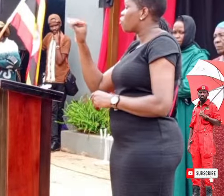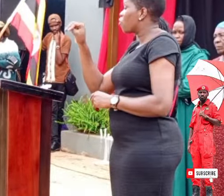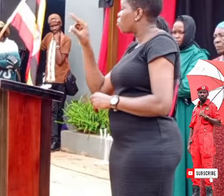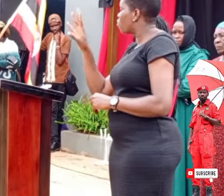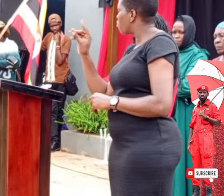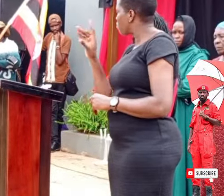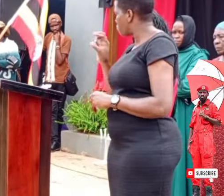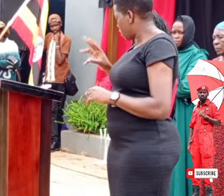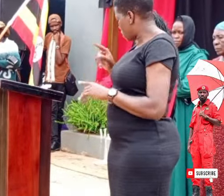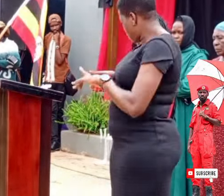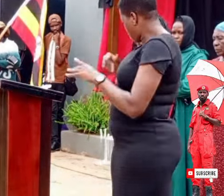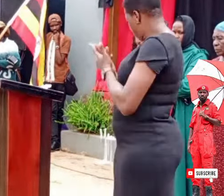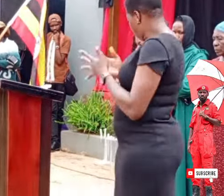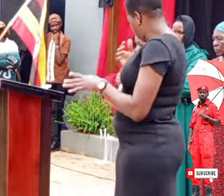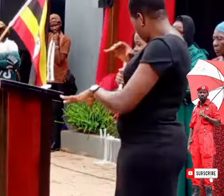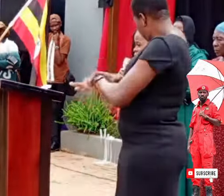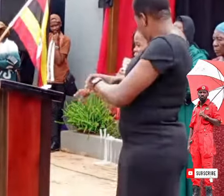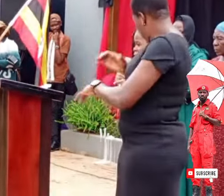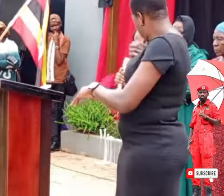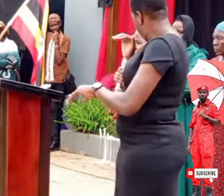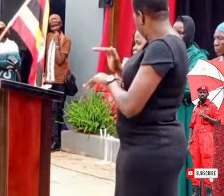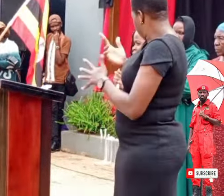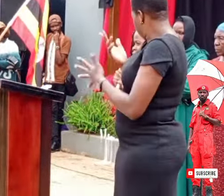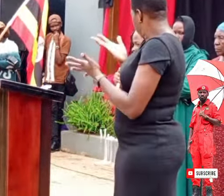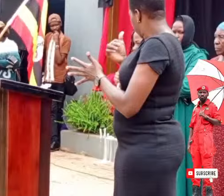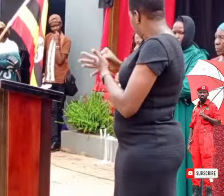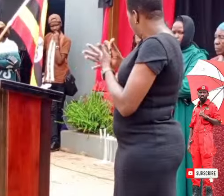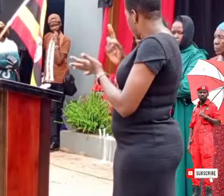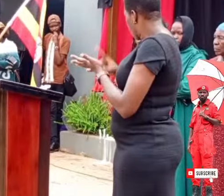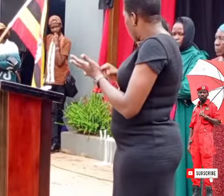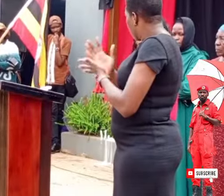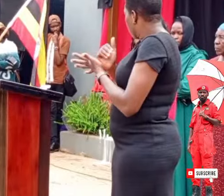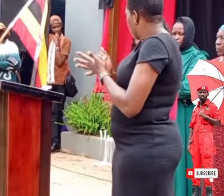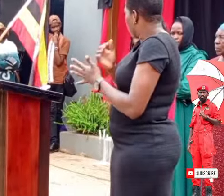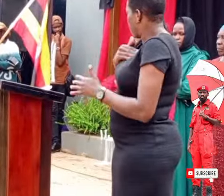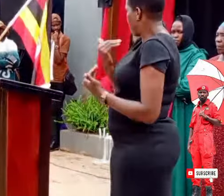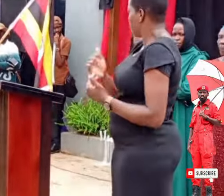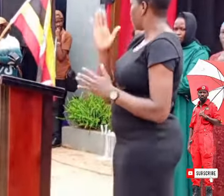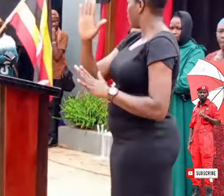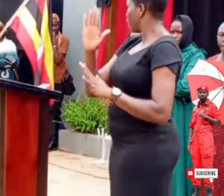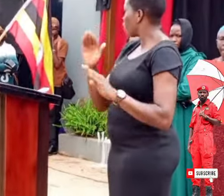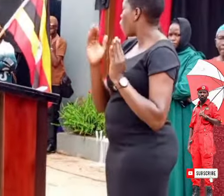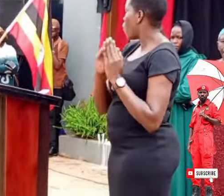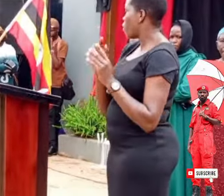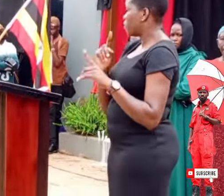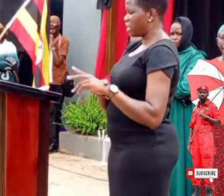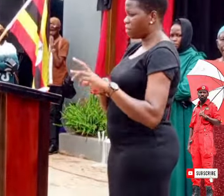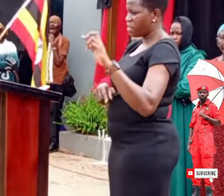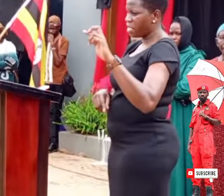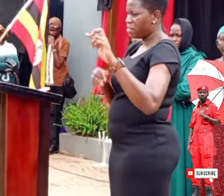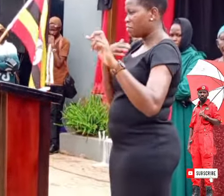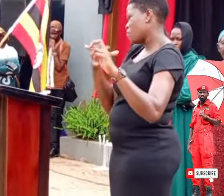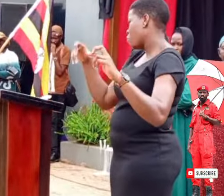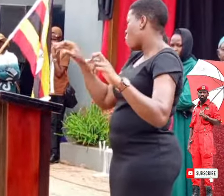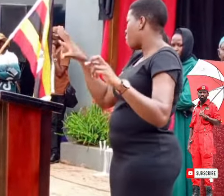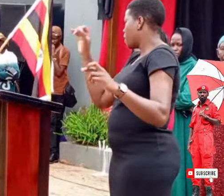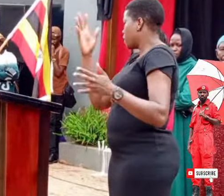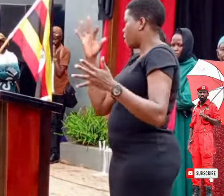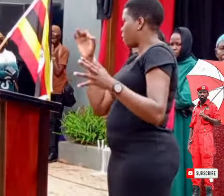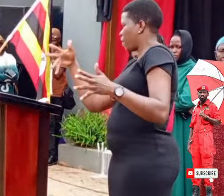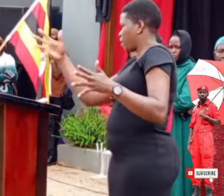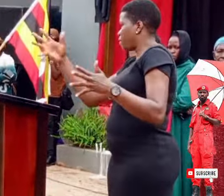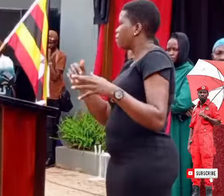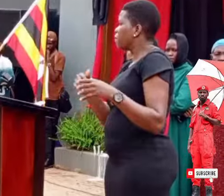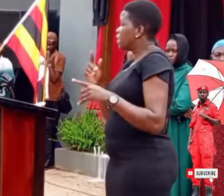bwe yankwata nga mubuuza nkoze eki kubanga nalineko omwana waleka esawa bbiri mu nyumba nga yebase nga nina byengenza okufuna